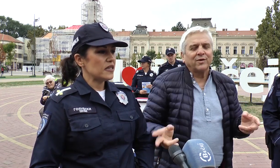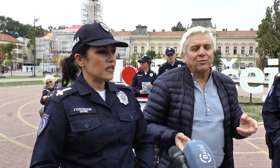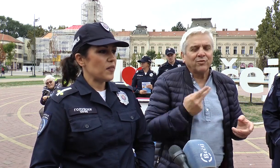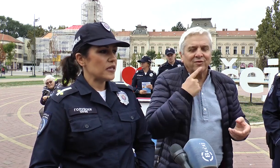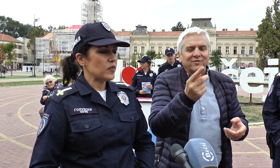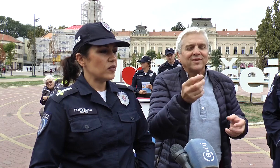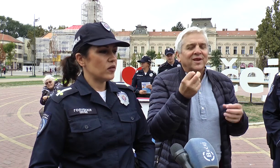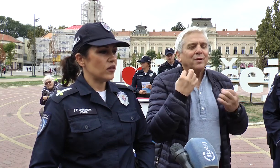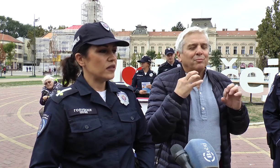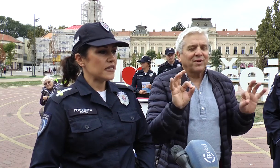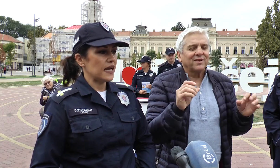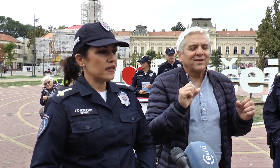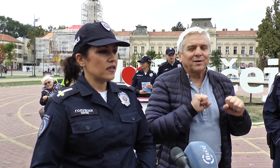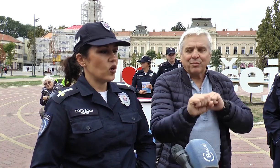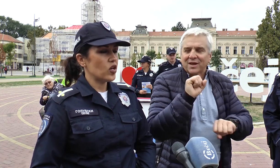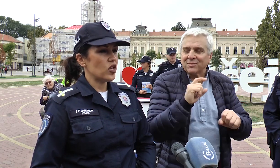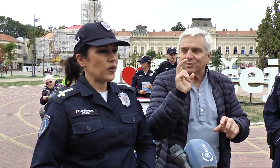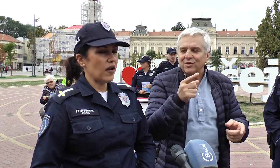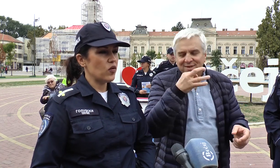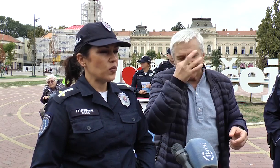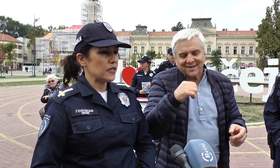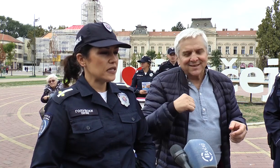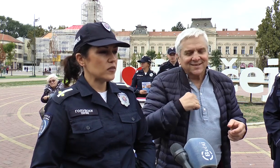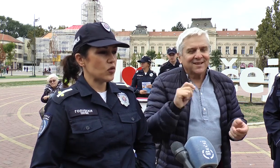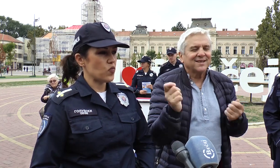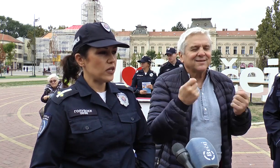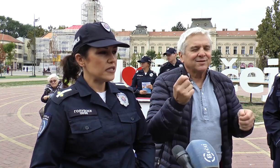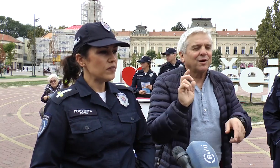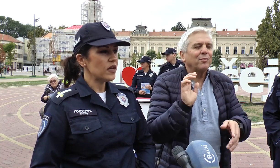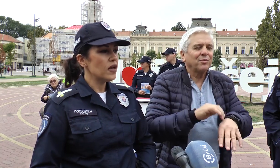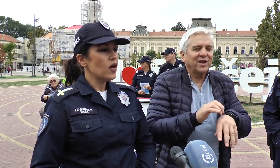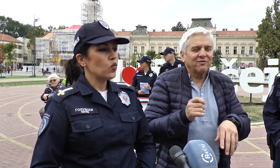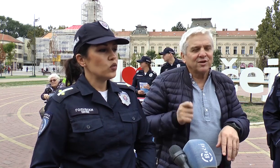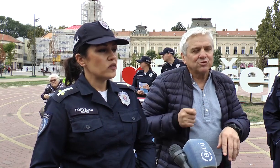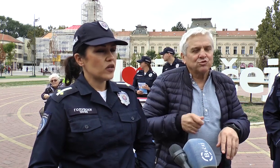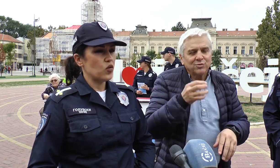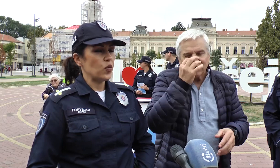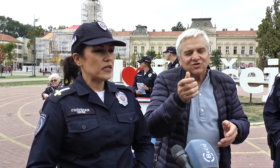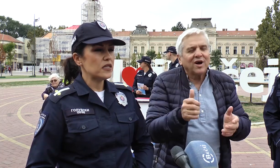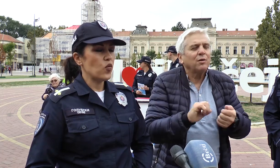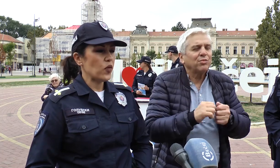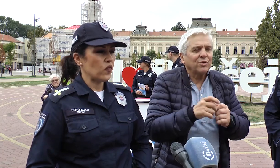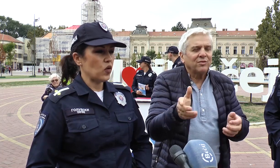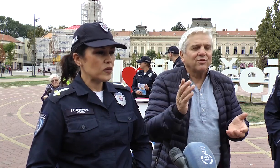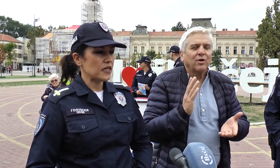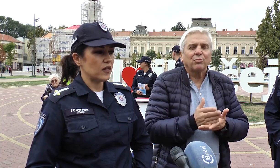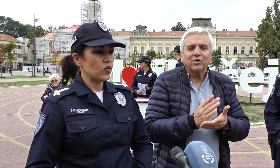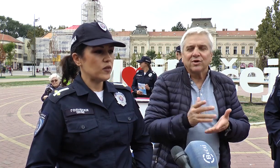és a motiválás, hogy a biztonságot veszélyeztető történéseket bejelenthessék a rendőrségnek. Erre a célra az